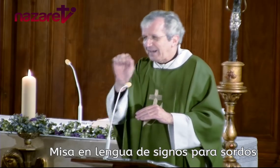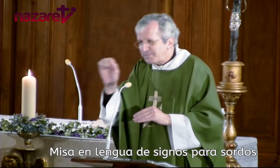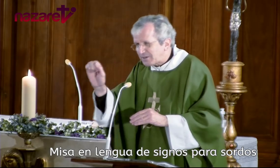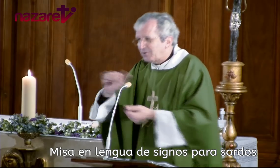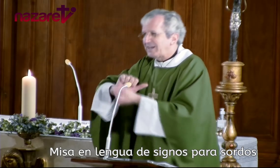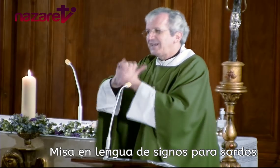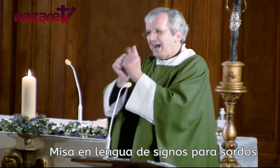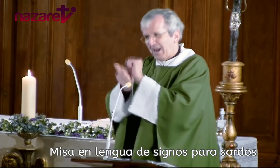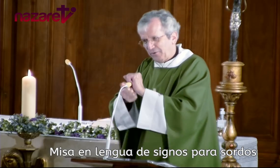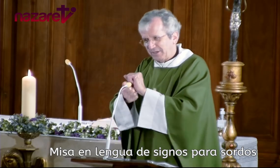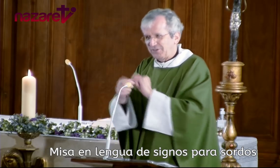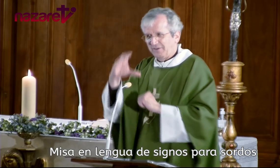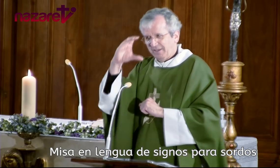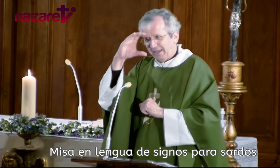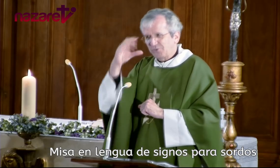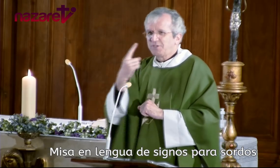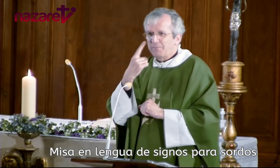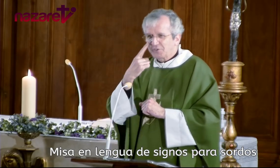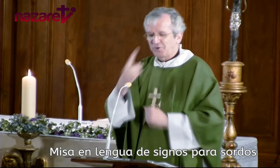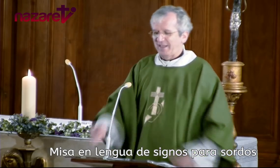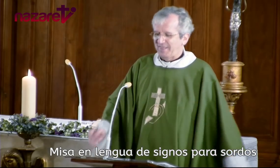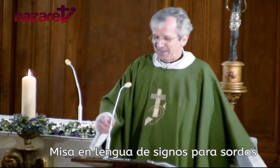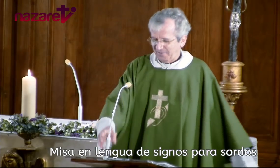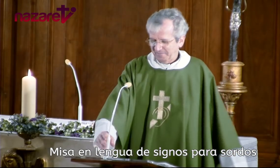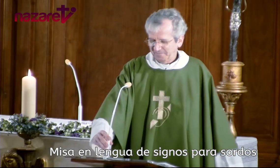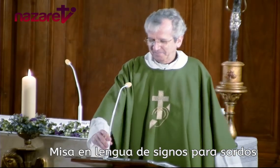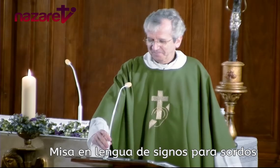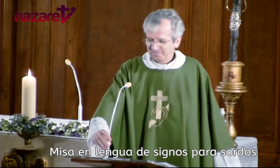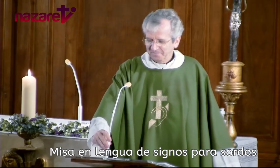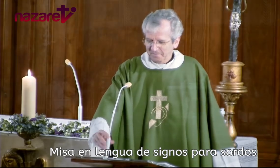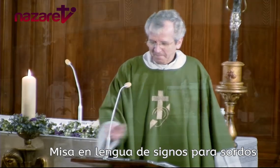las personas a la conversión. Escuchemos con atención.